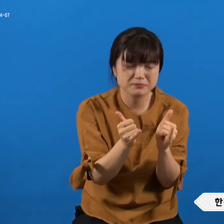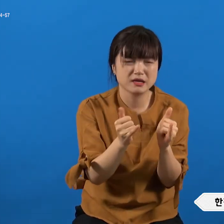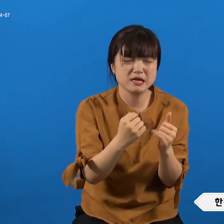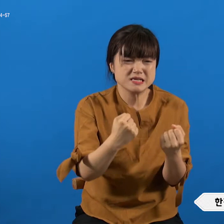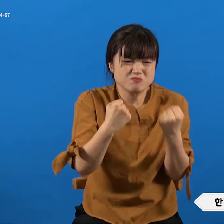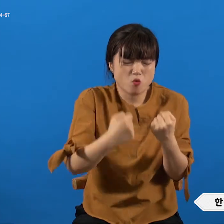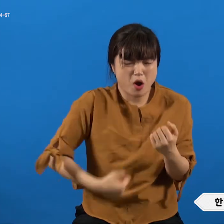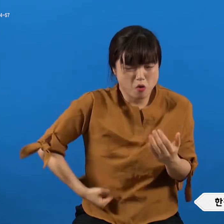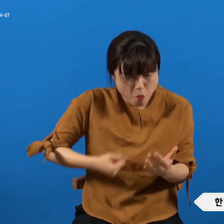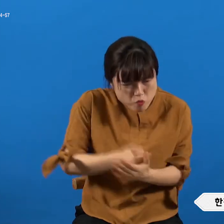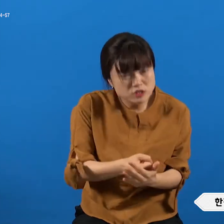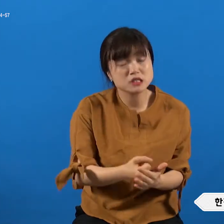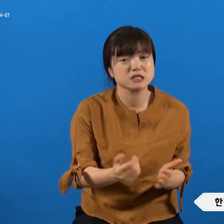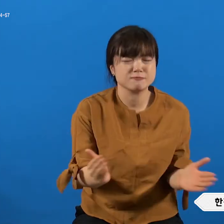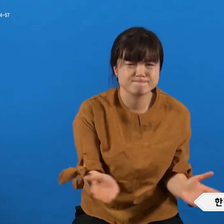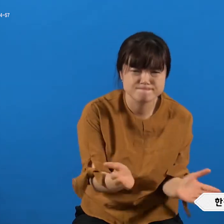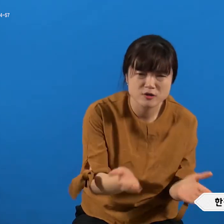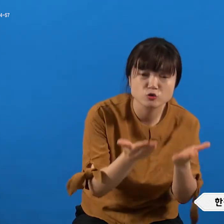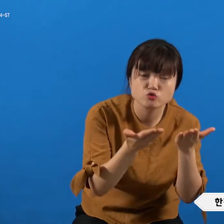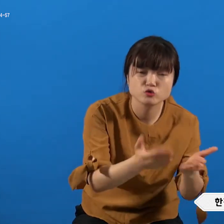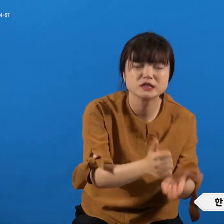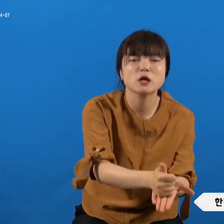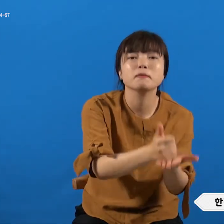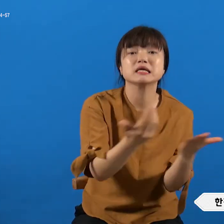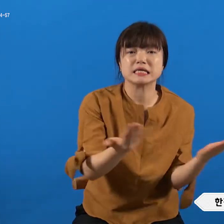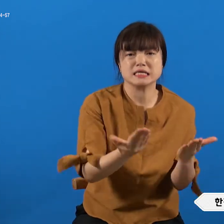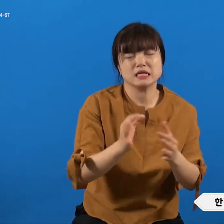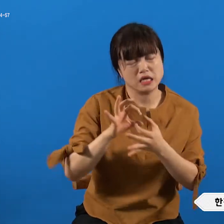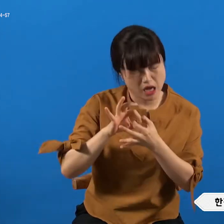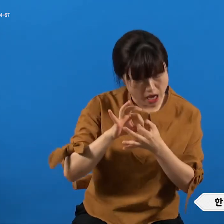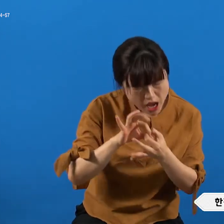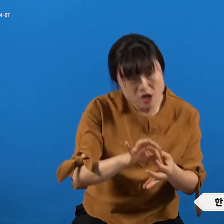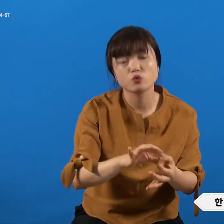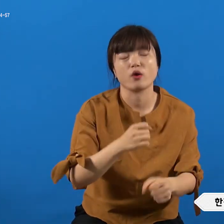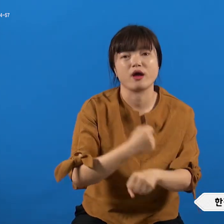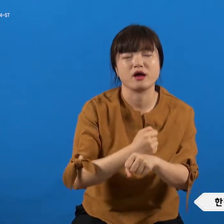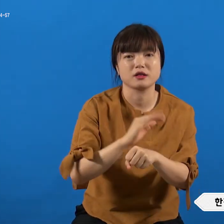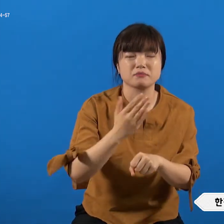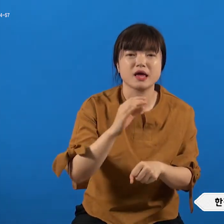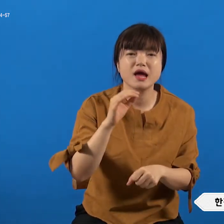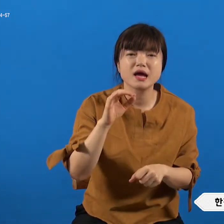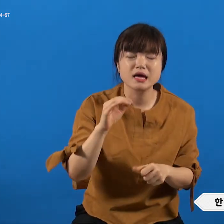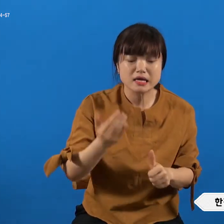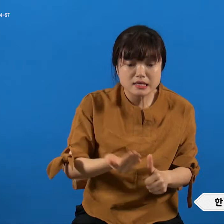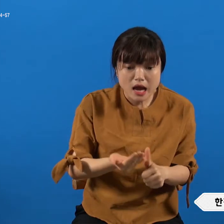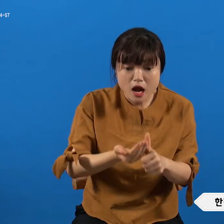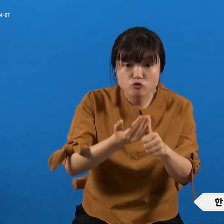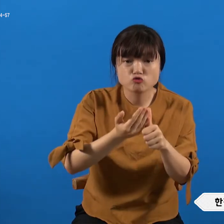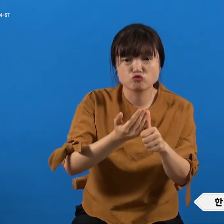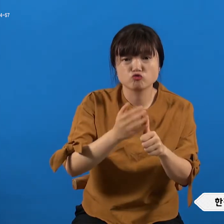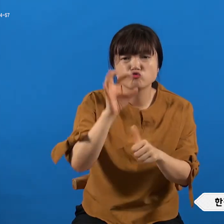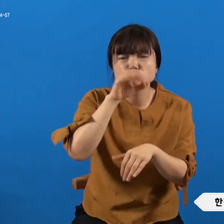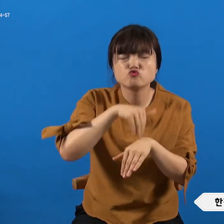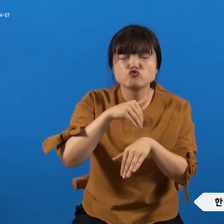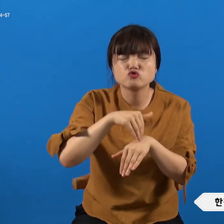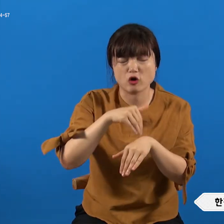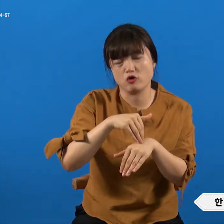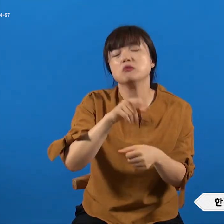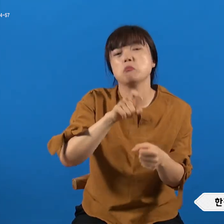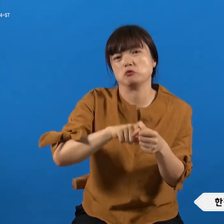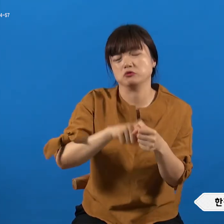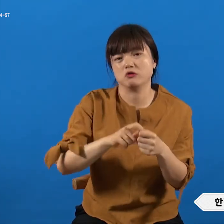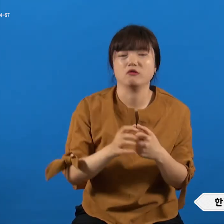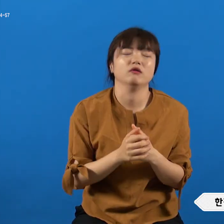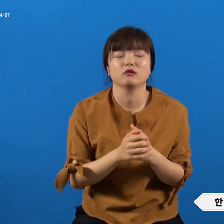힘과 용기를 주는 그 섬기는 일을 계속해야 됩니다. 우리가 양육 훈련하고 하는 그것 자체가 목표가